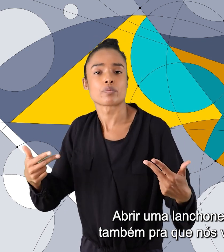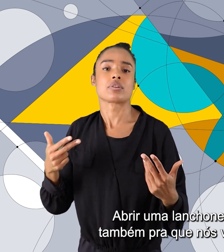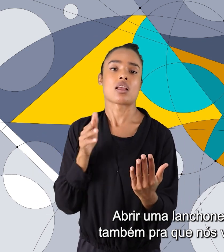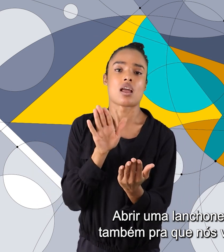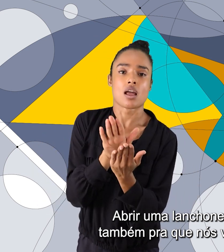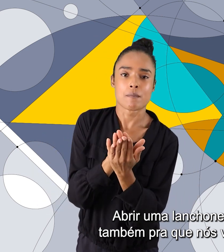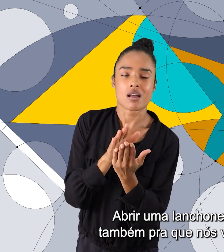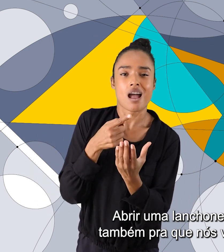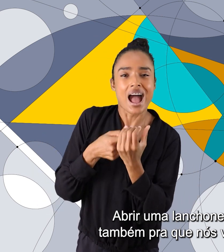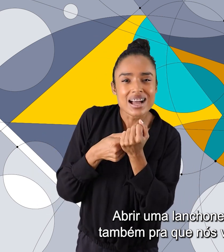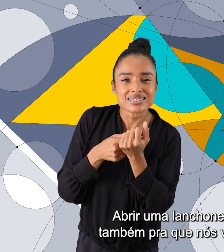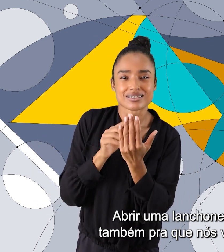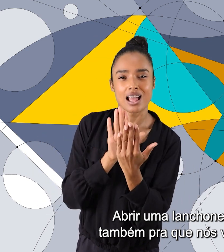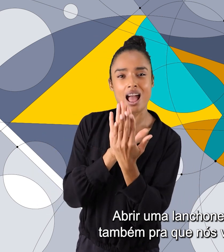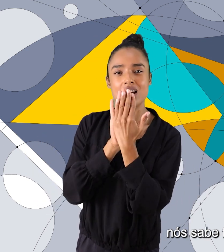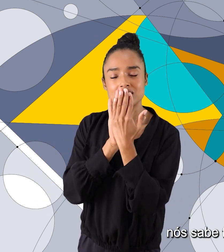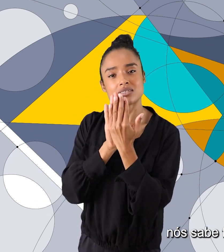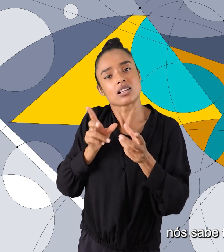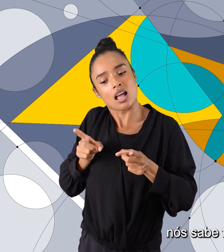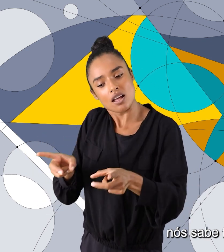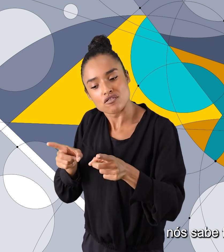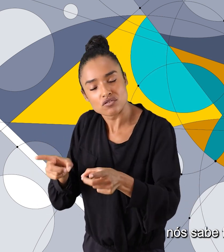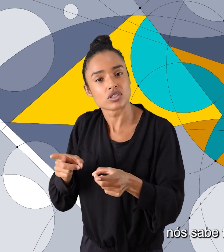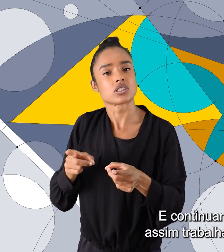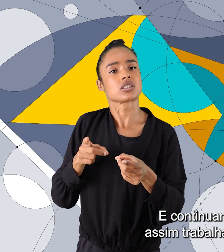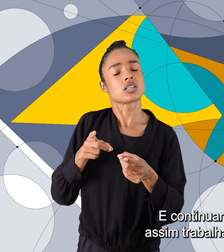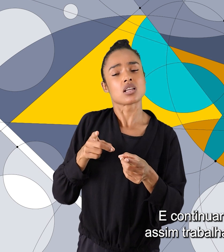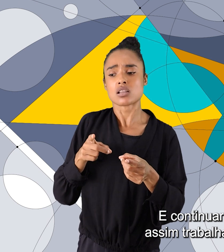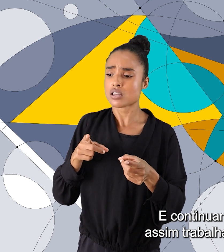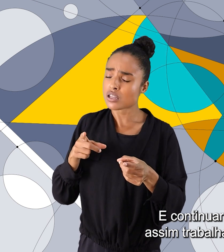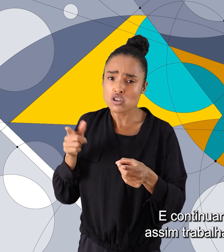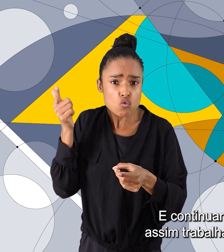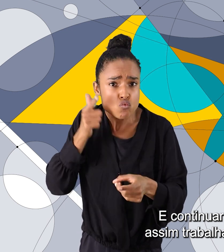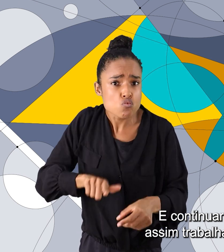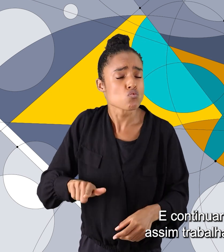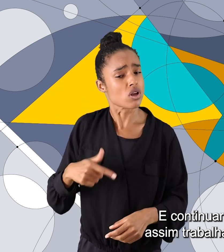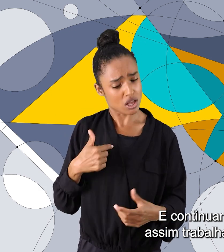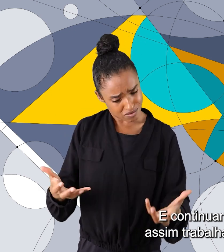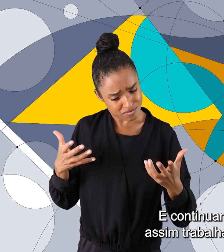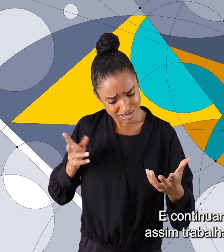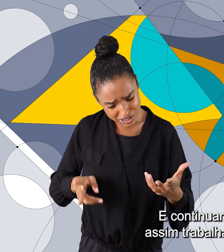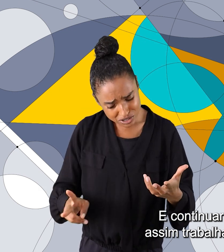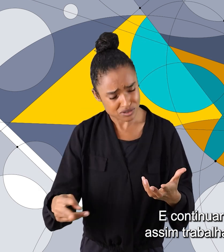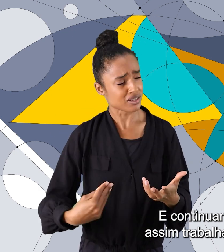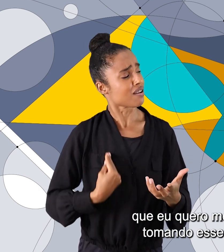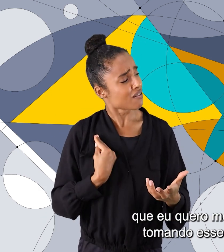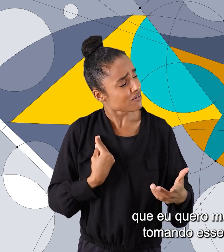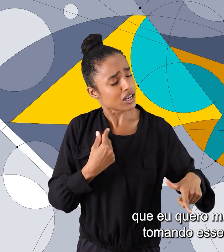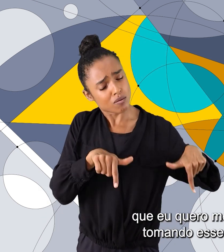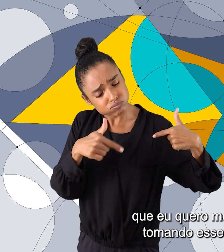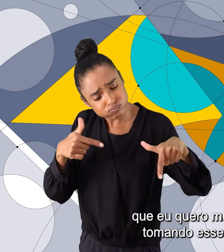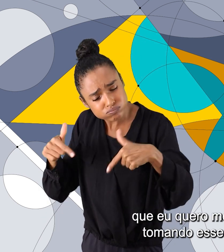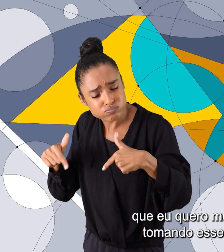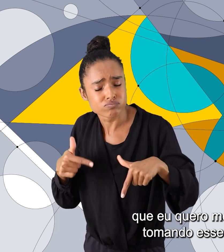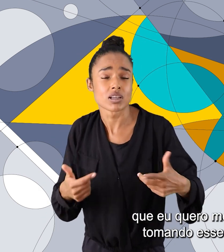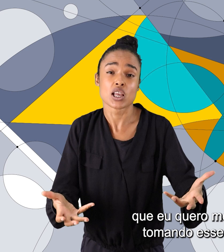depois também, para que nós vendemos uns bolinhos, nós sabemos fazer. E continuar vida assim, trabalhando, né? Eu